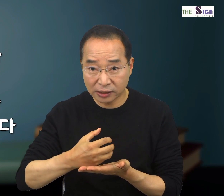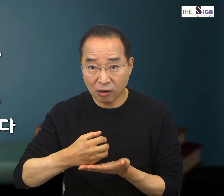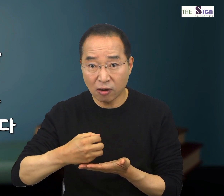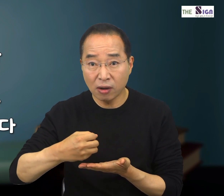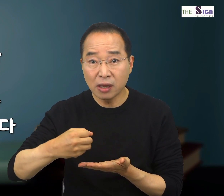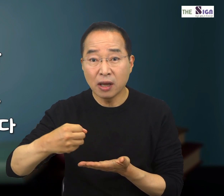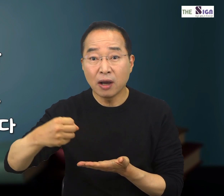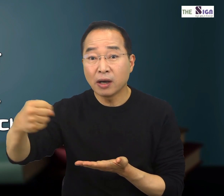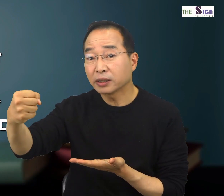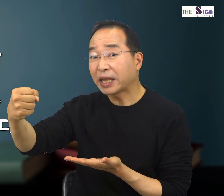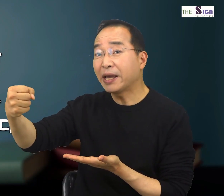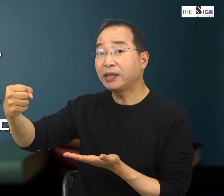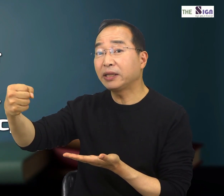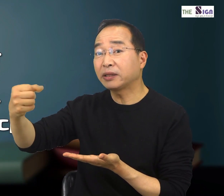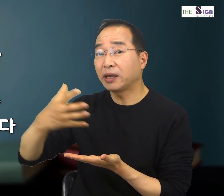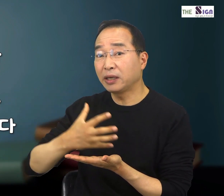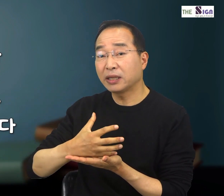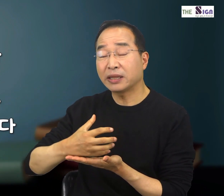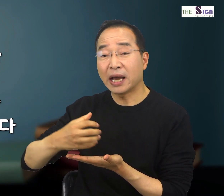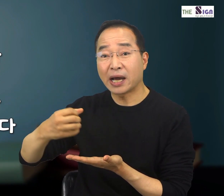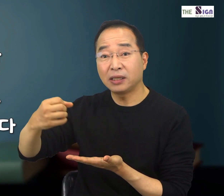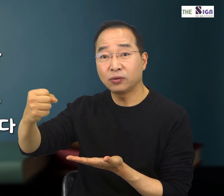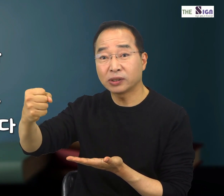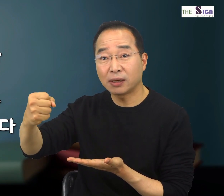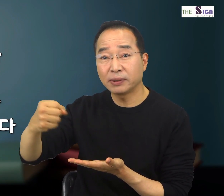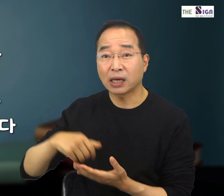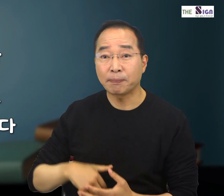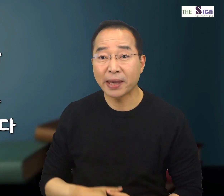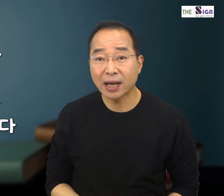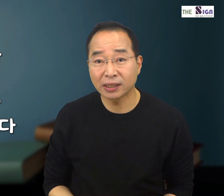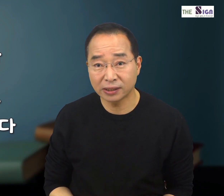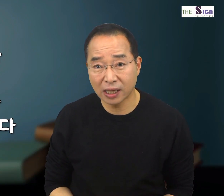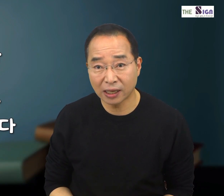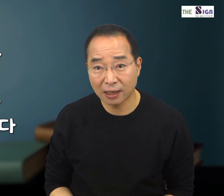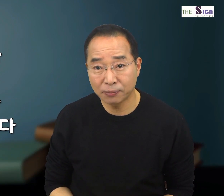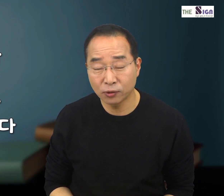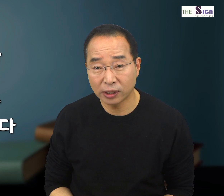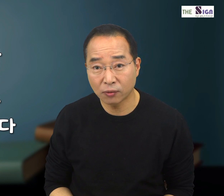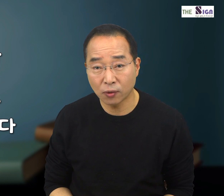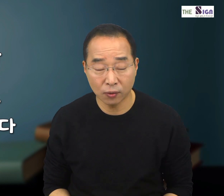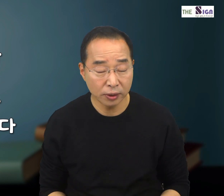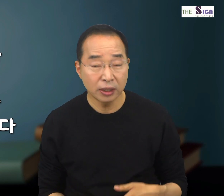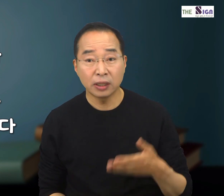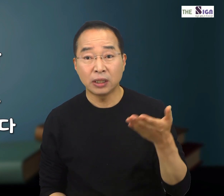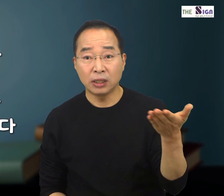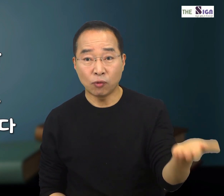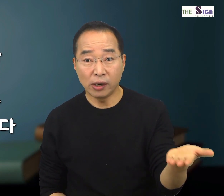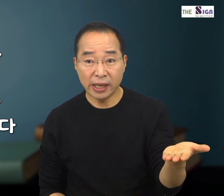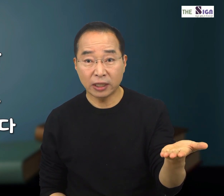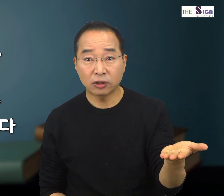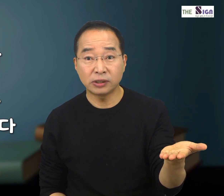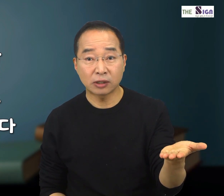시작해서 타인한테 나가는 동작하면 내가 빼앗기다 라는 표현이 되고, 이 원래 있던 장소